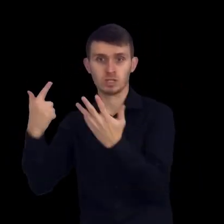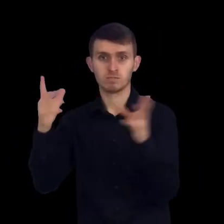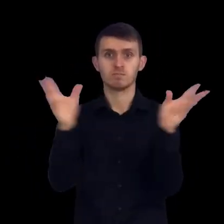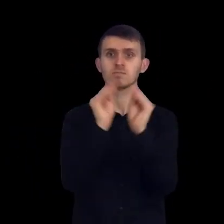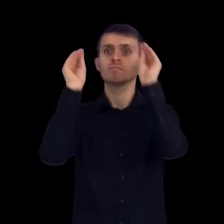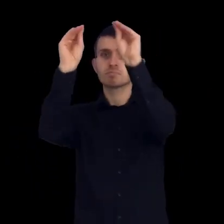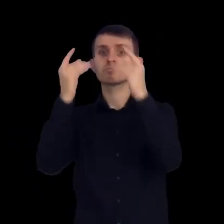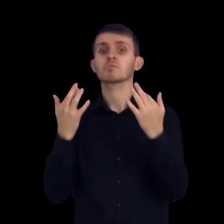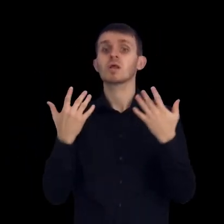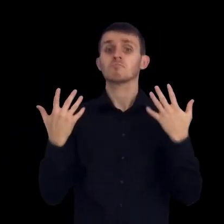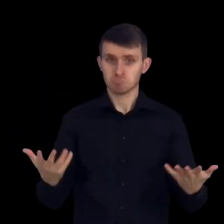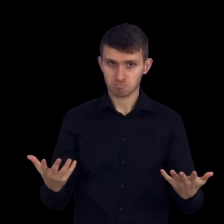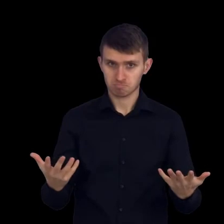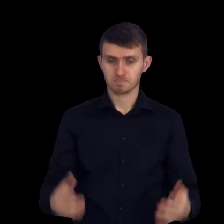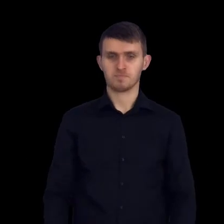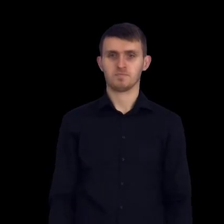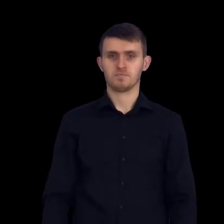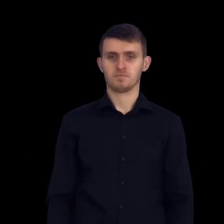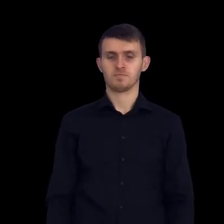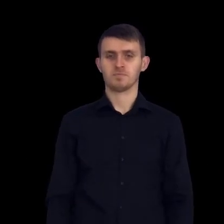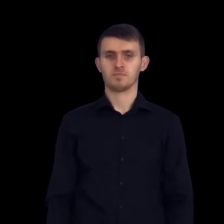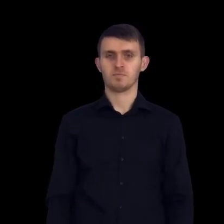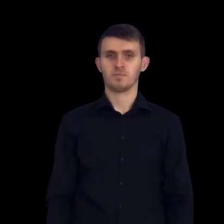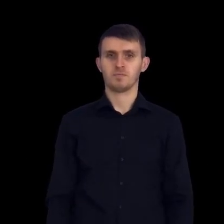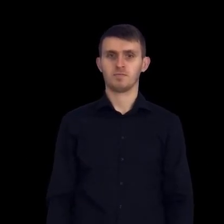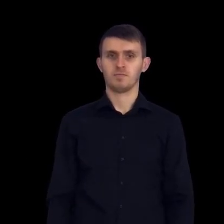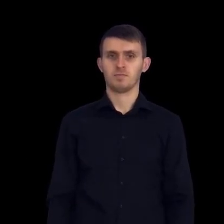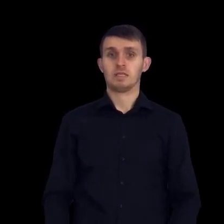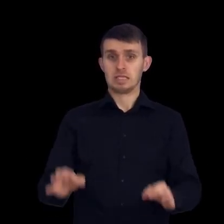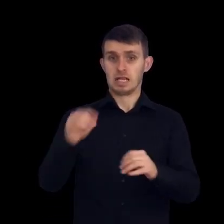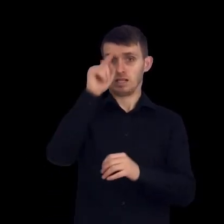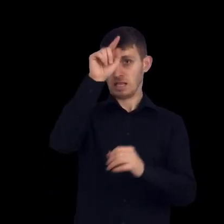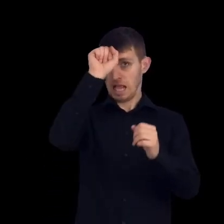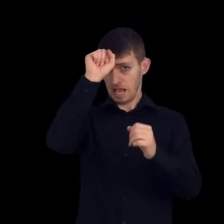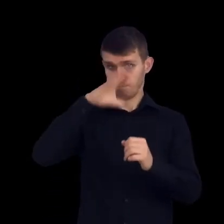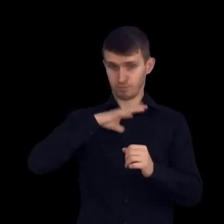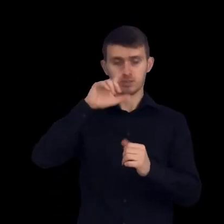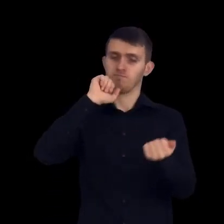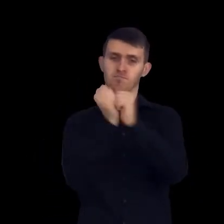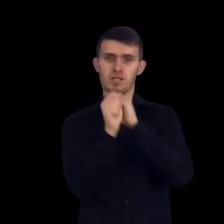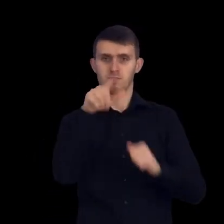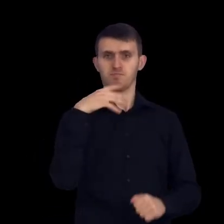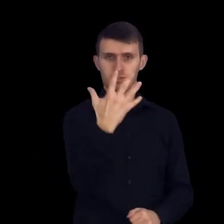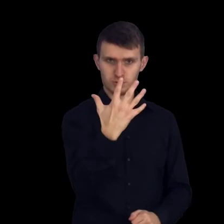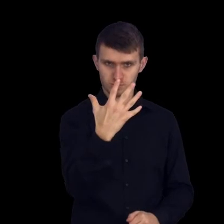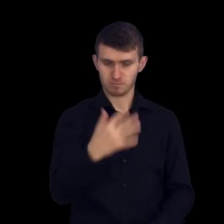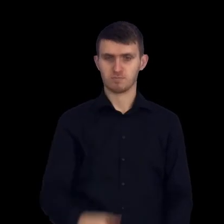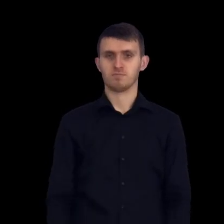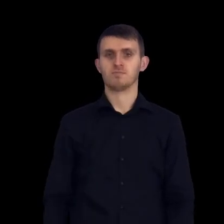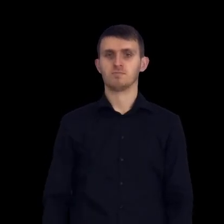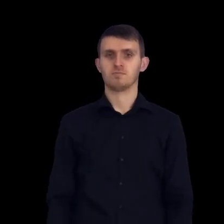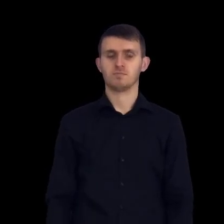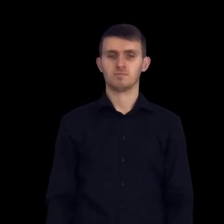zaś b równa się 7 po odstawieniu wyrażenie przyjmuje postać zamiast a piszemy